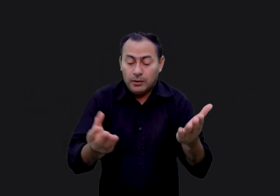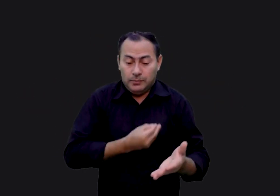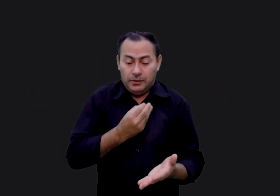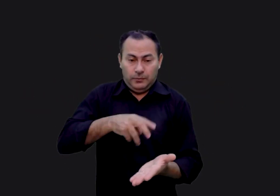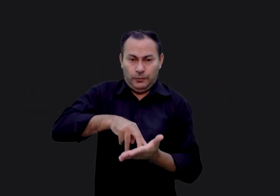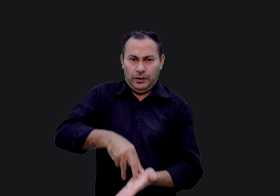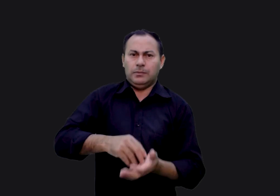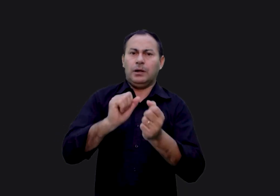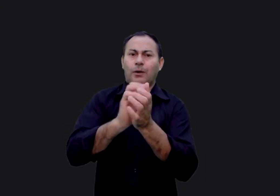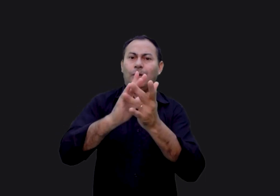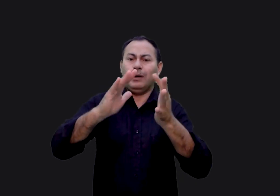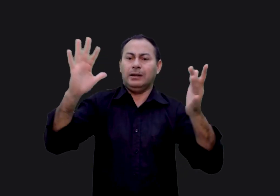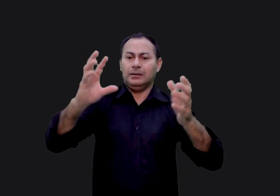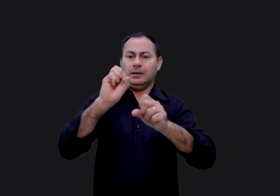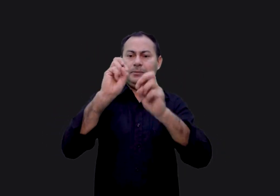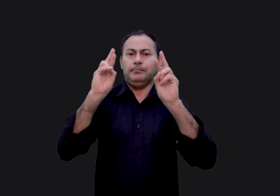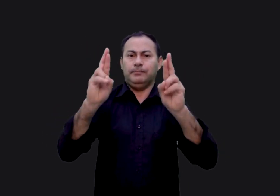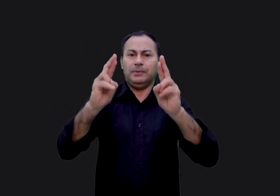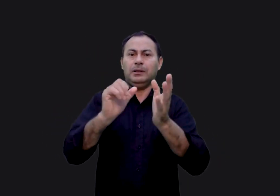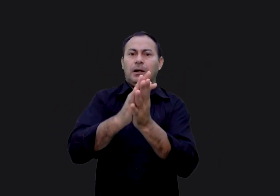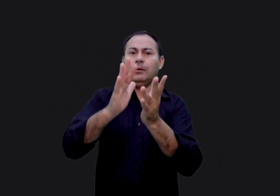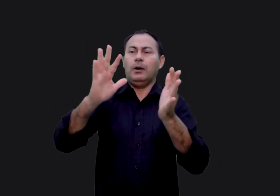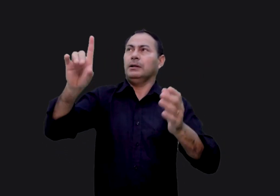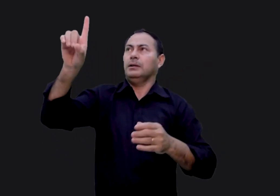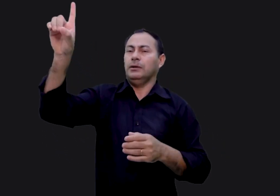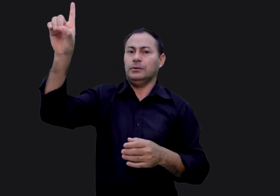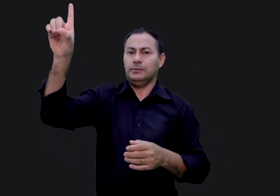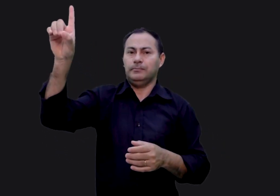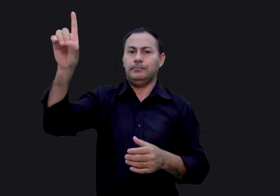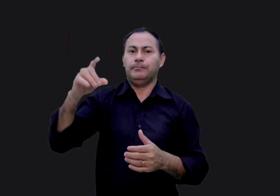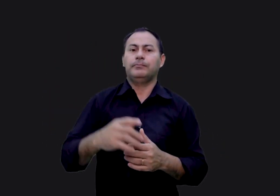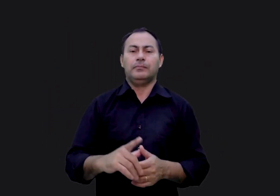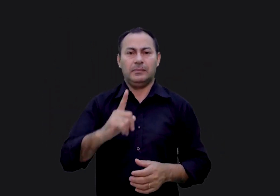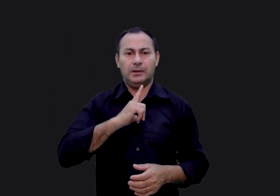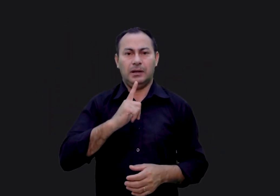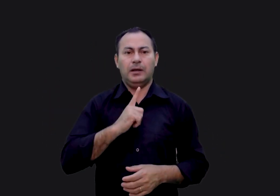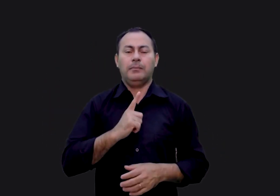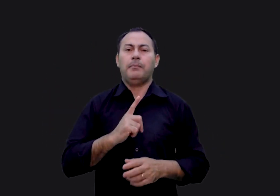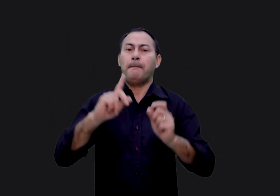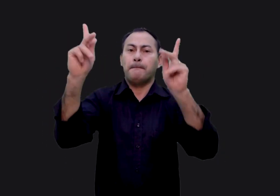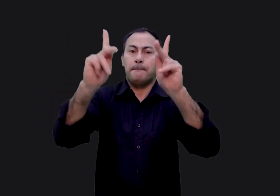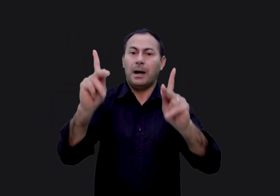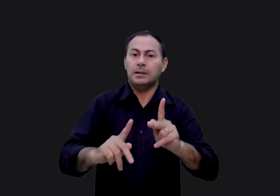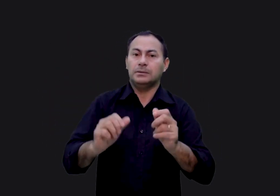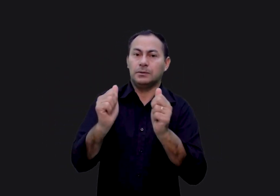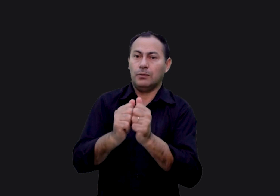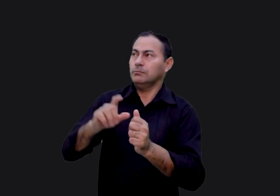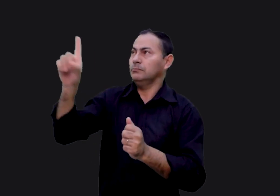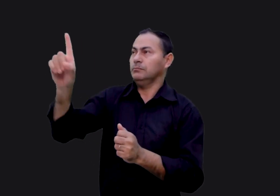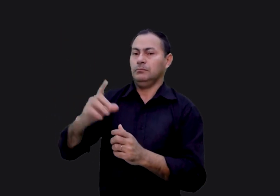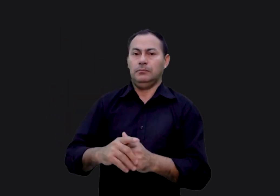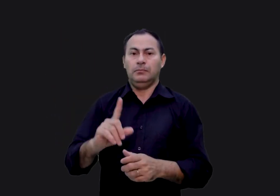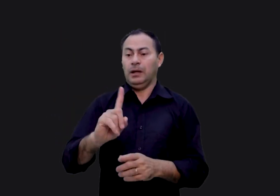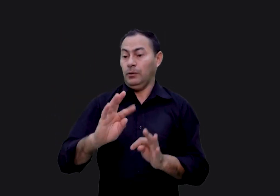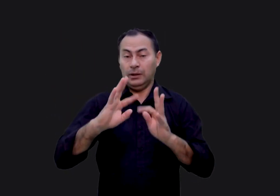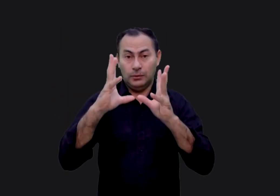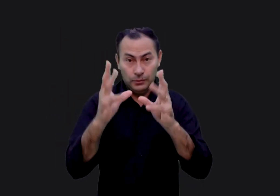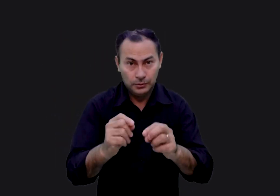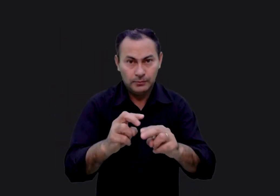estamos firmes e nos gloriamos na esperança da glória de Deus. Temos paz com Deus. Isso não é tudo. Através